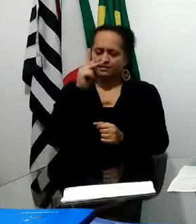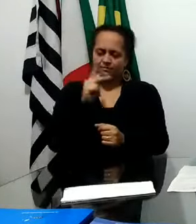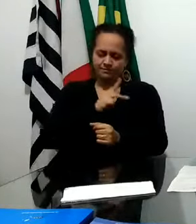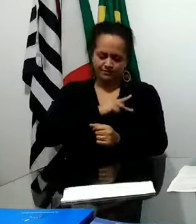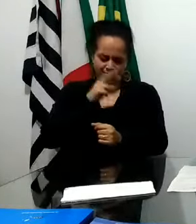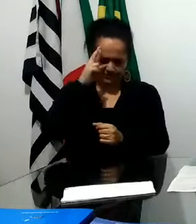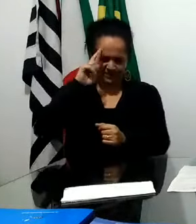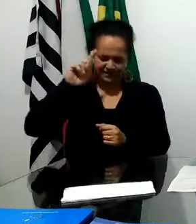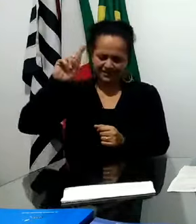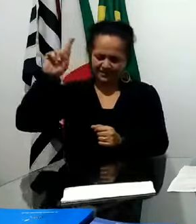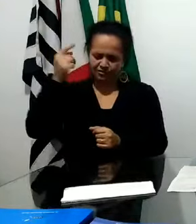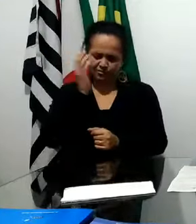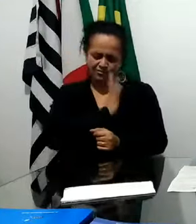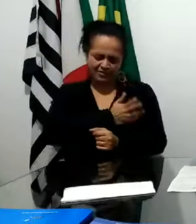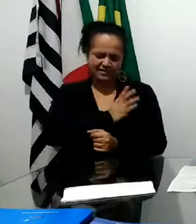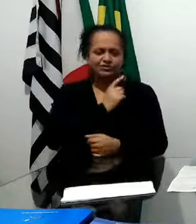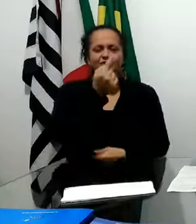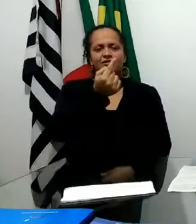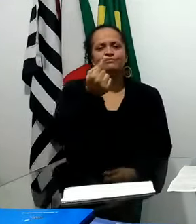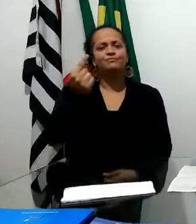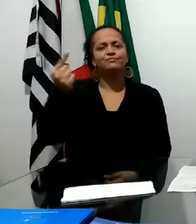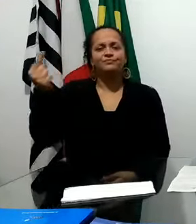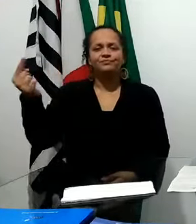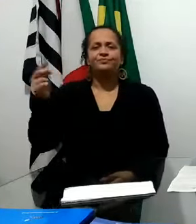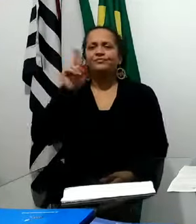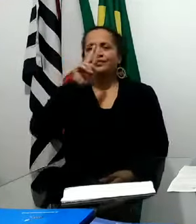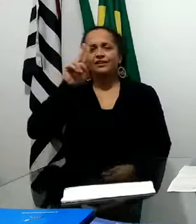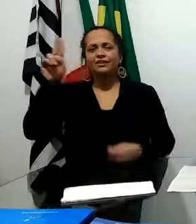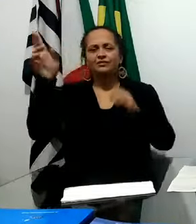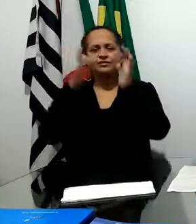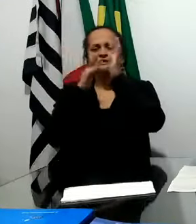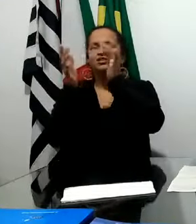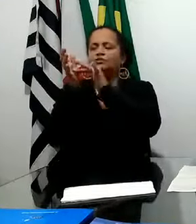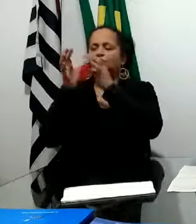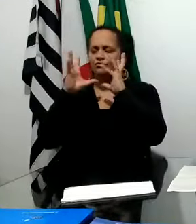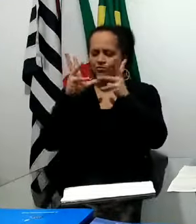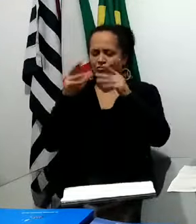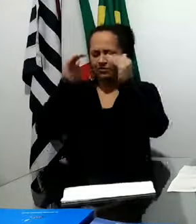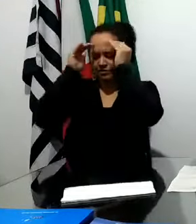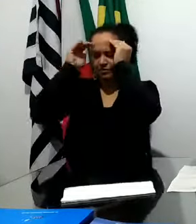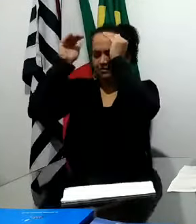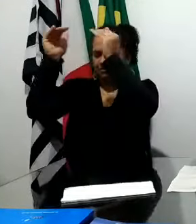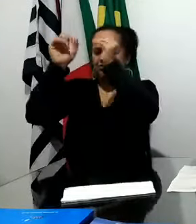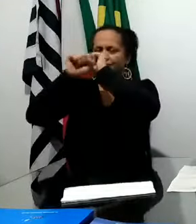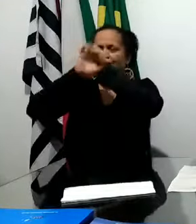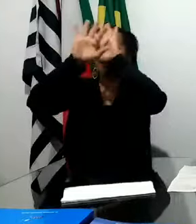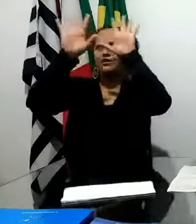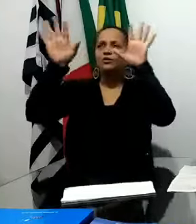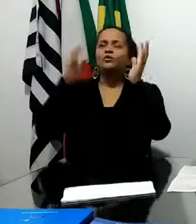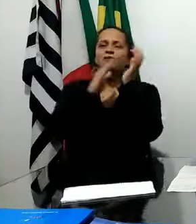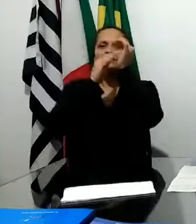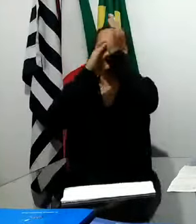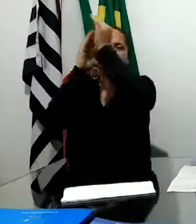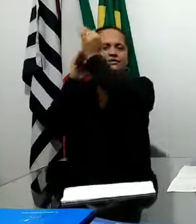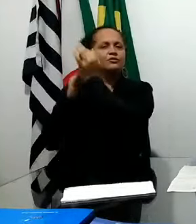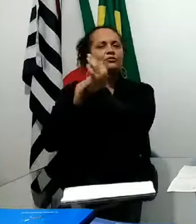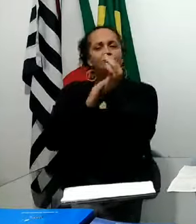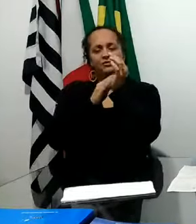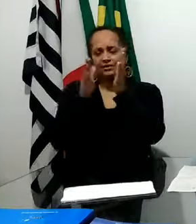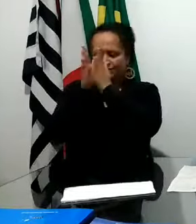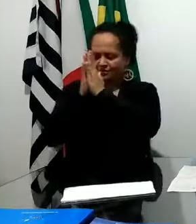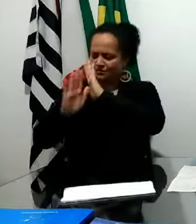nossos corações. Pai, em nome de Jesus Cristo, nós damos a Ti toda a honra, toda a glória, todo louvor e adoração.